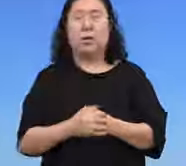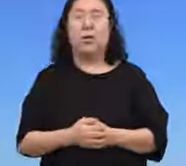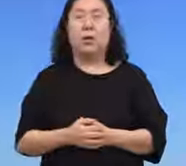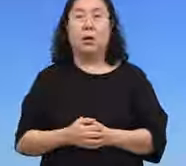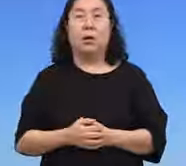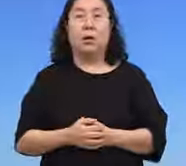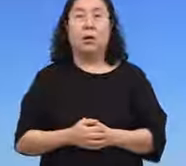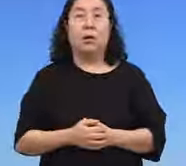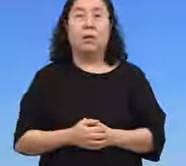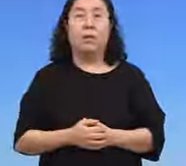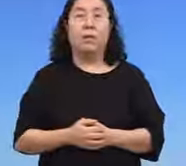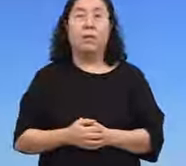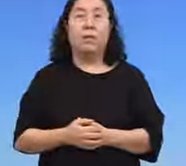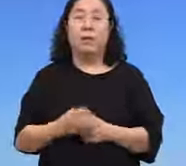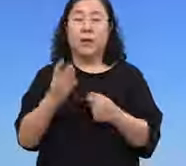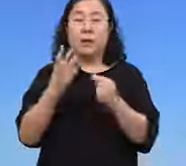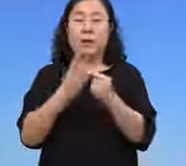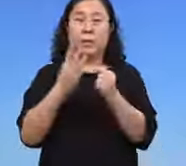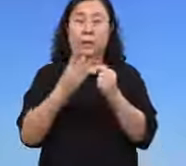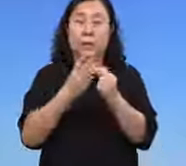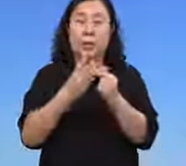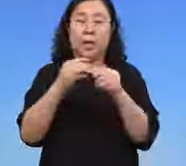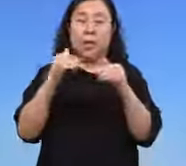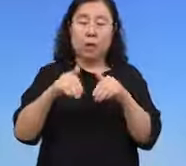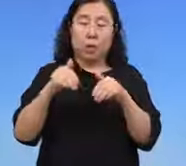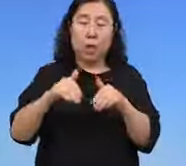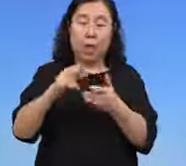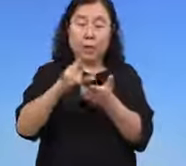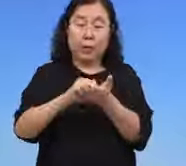이 세 번째 종이 가진 문제가 뭔지 아시겠죠?